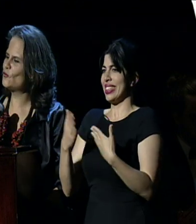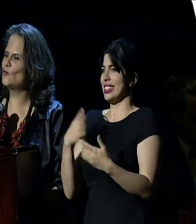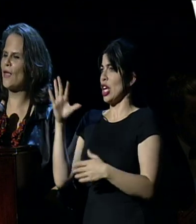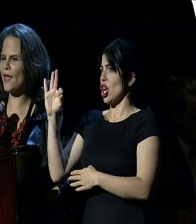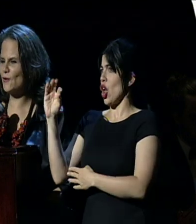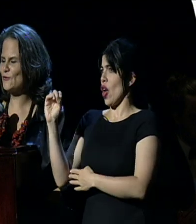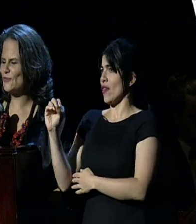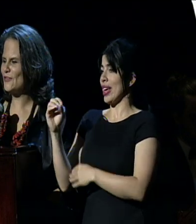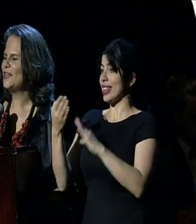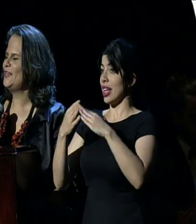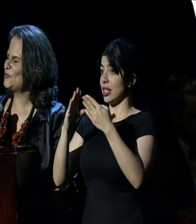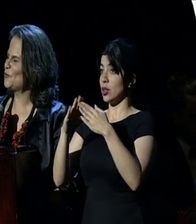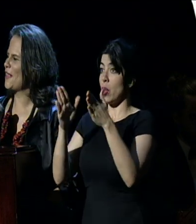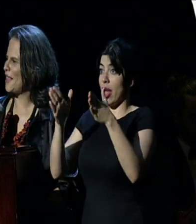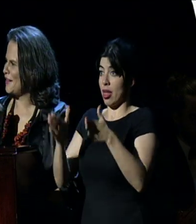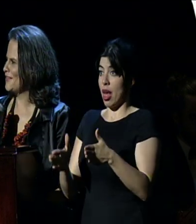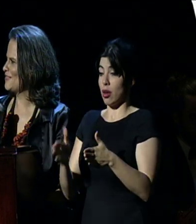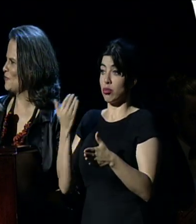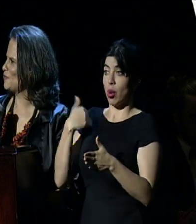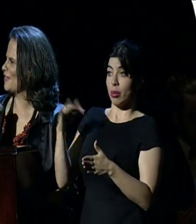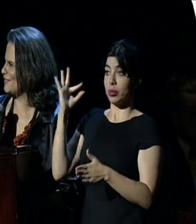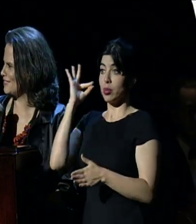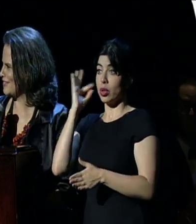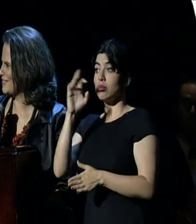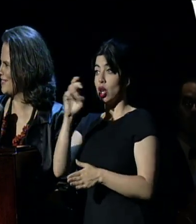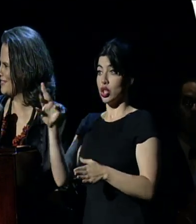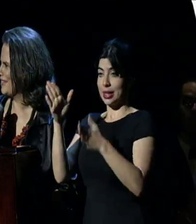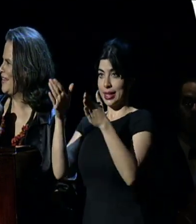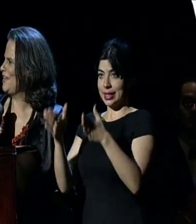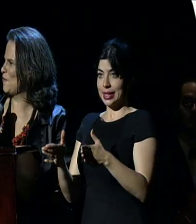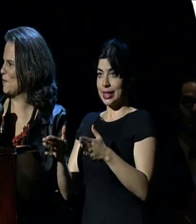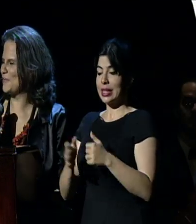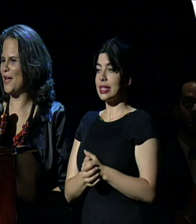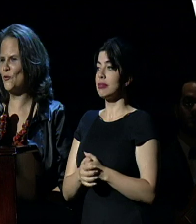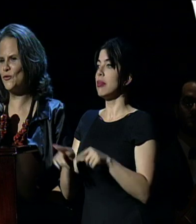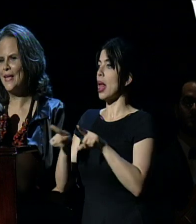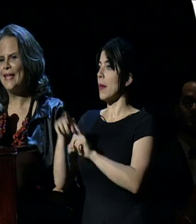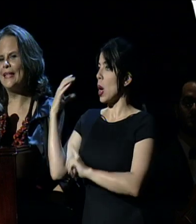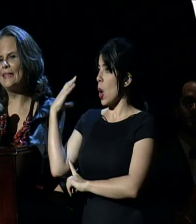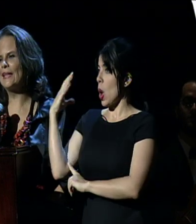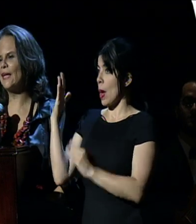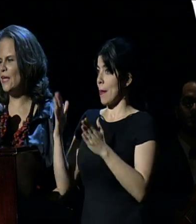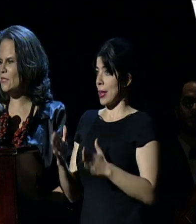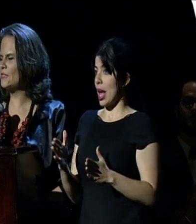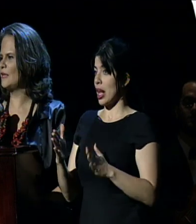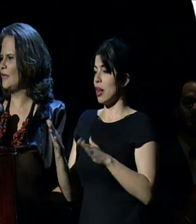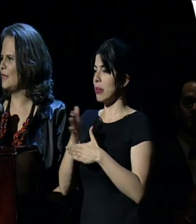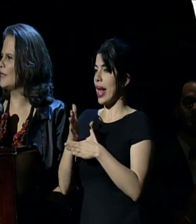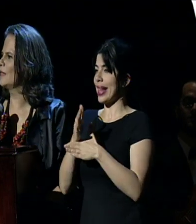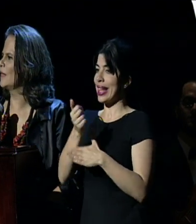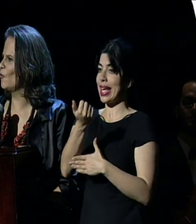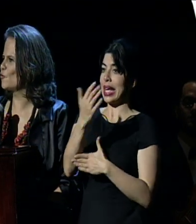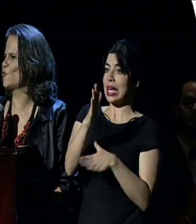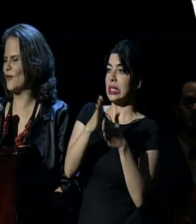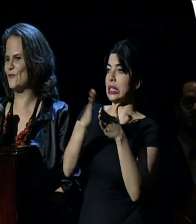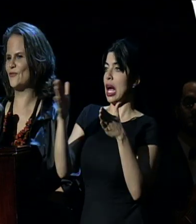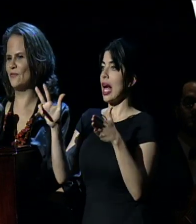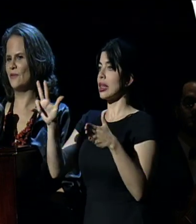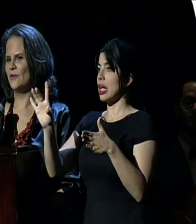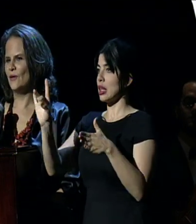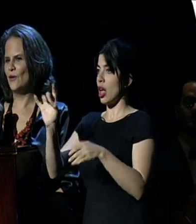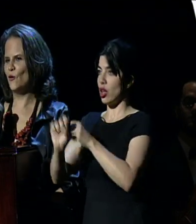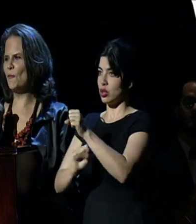90 ciudadanos y ciudadanas costarricenses y colombianos de entre 15 y 38